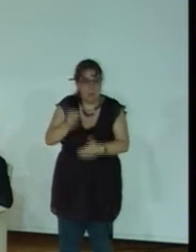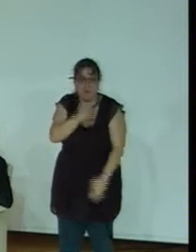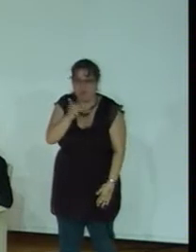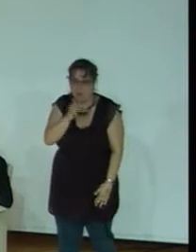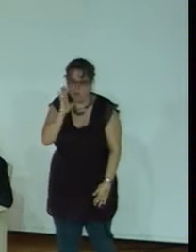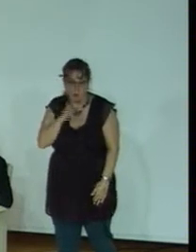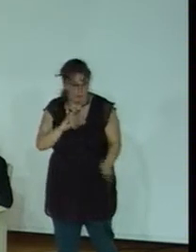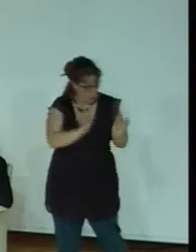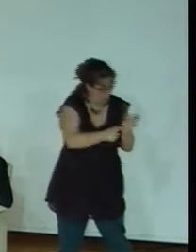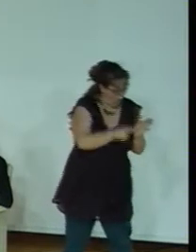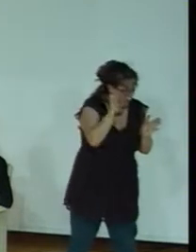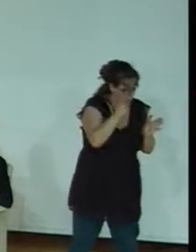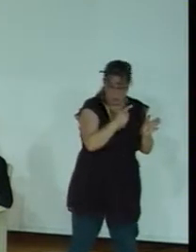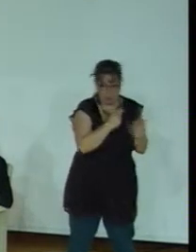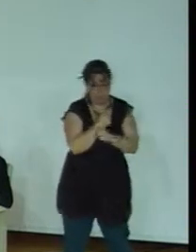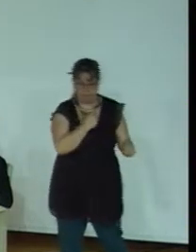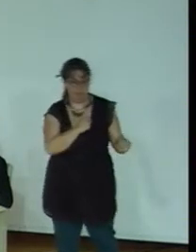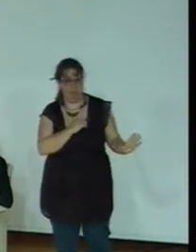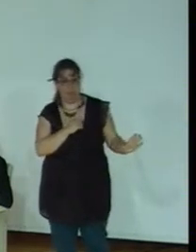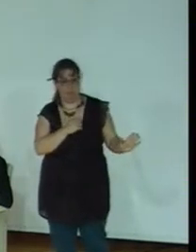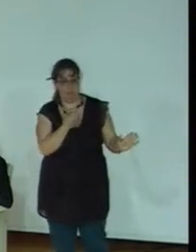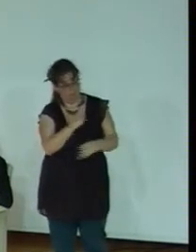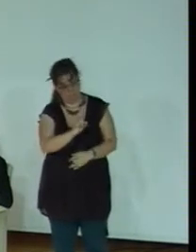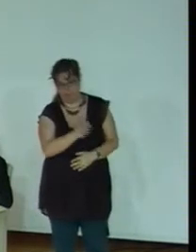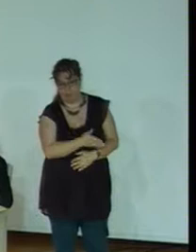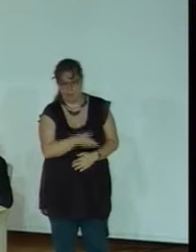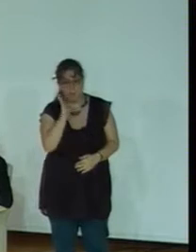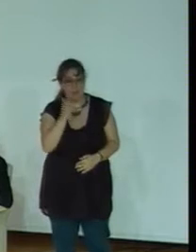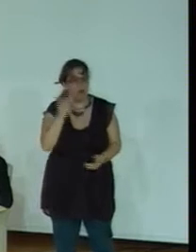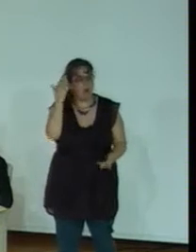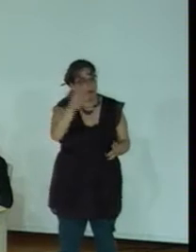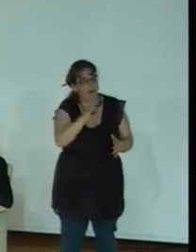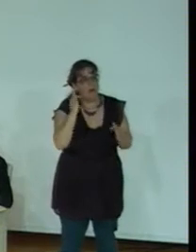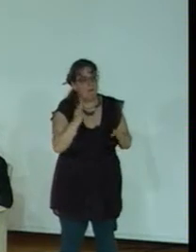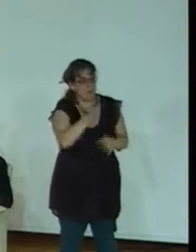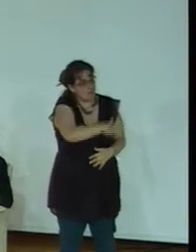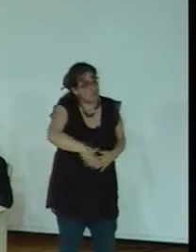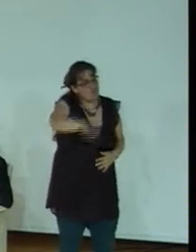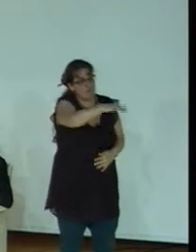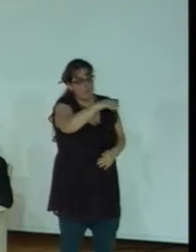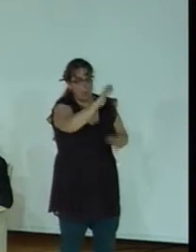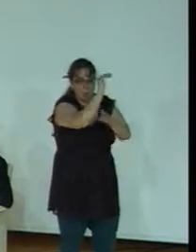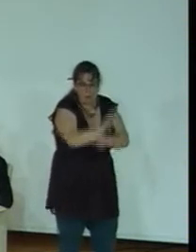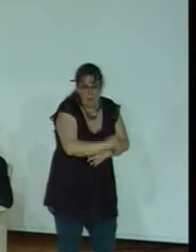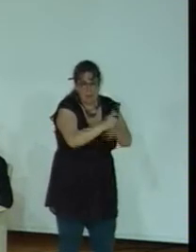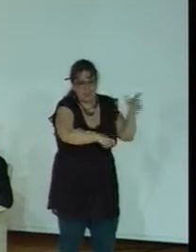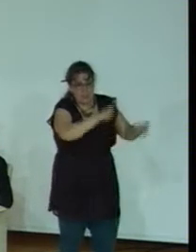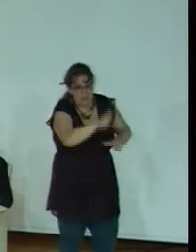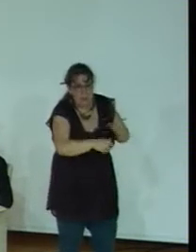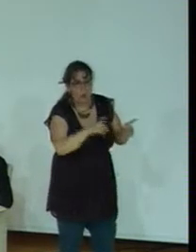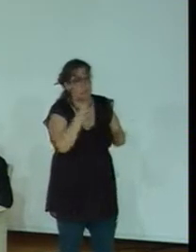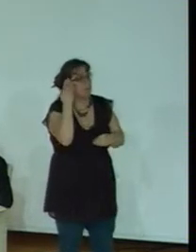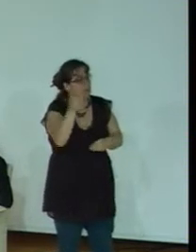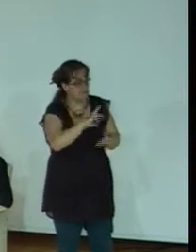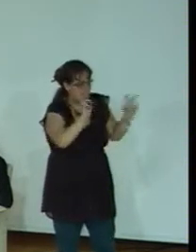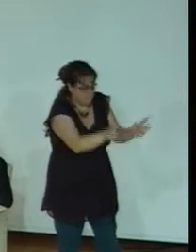plus. Donc tout ce qu'on connaissait, tout ce qu'on savait en termes de protection, je suis arrêté dans la rue, je suis placé en garde à vue,